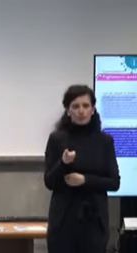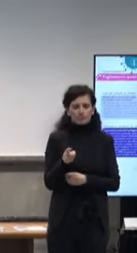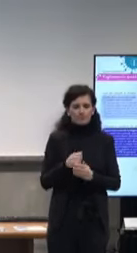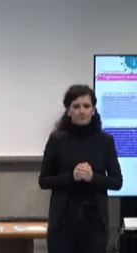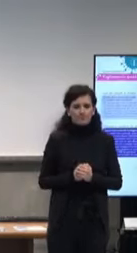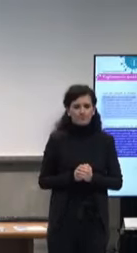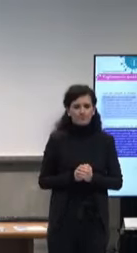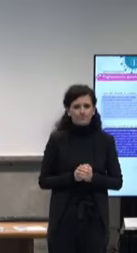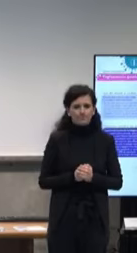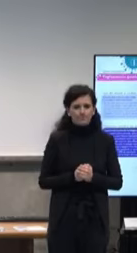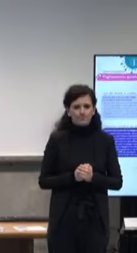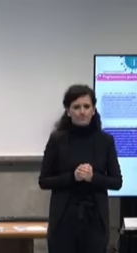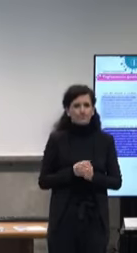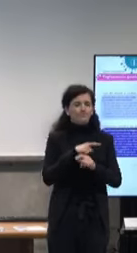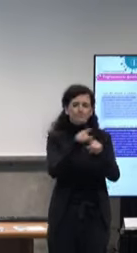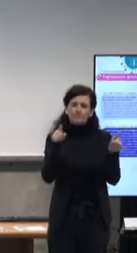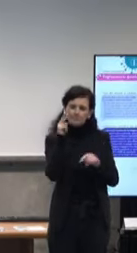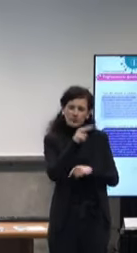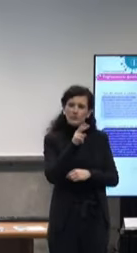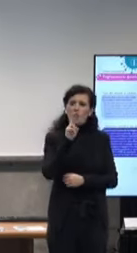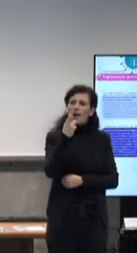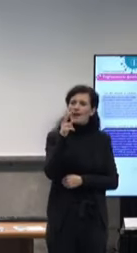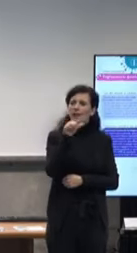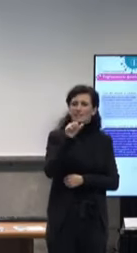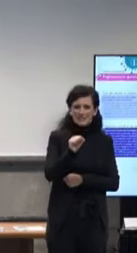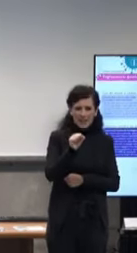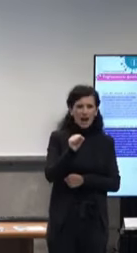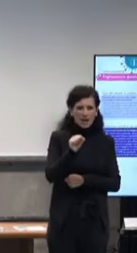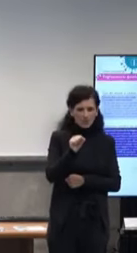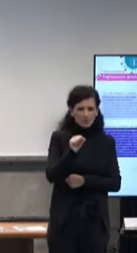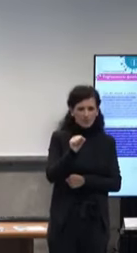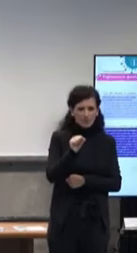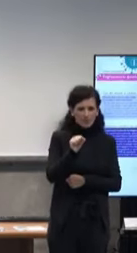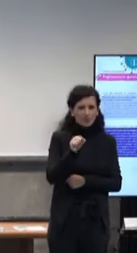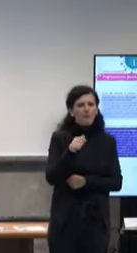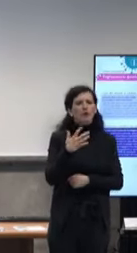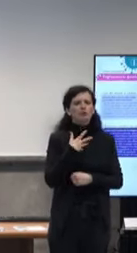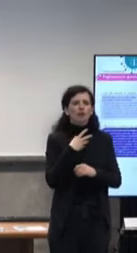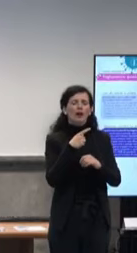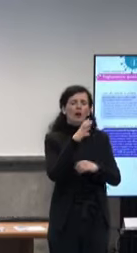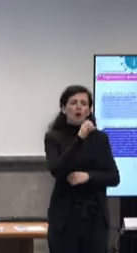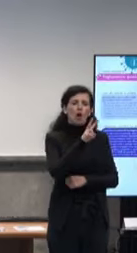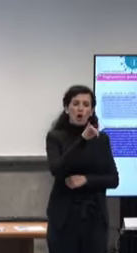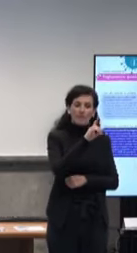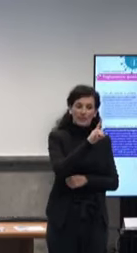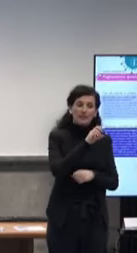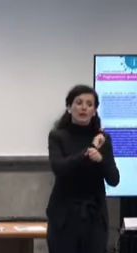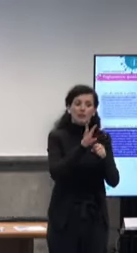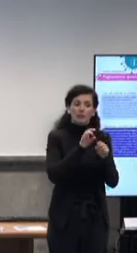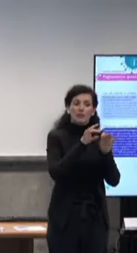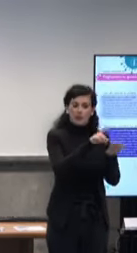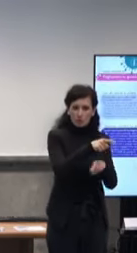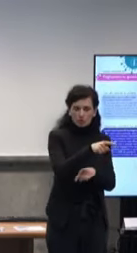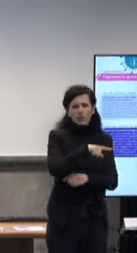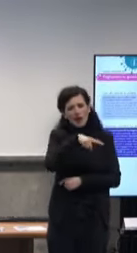avete visto i dati riportati per le rsa abbiamo messo da un lato il dato covi positive dall'altro sintomi